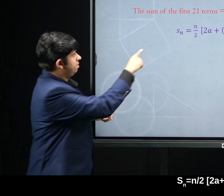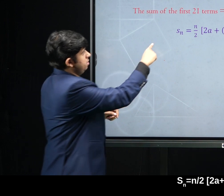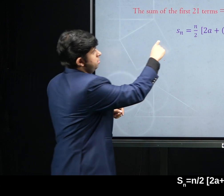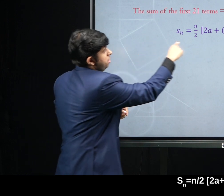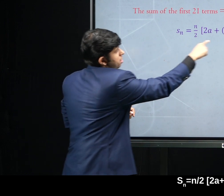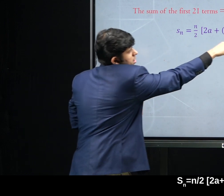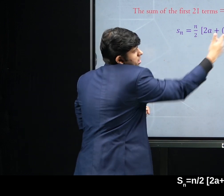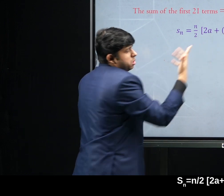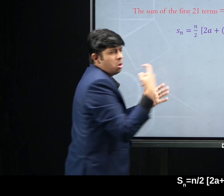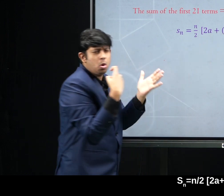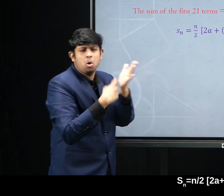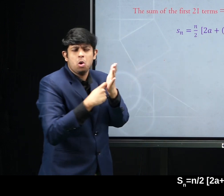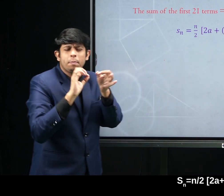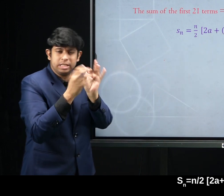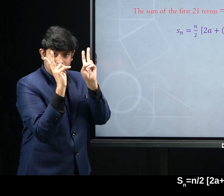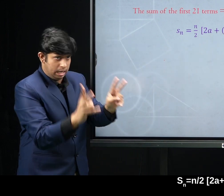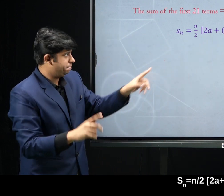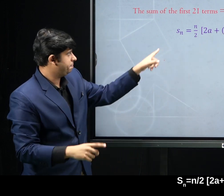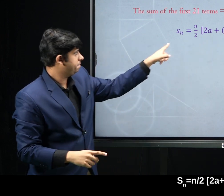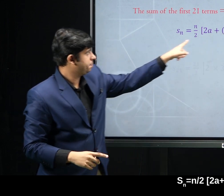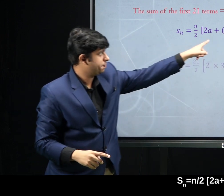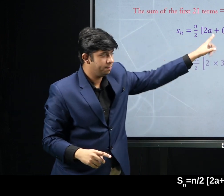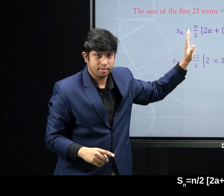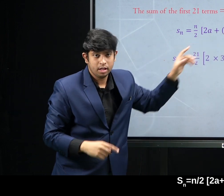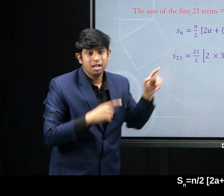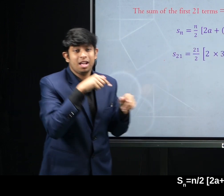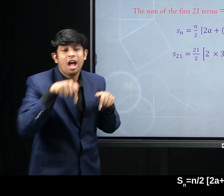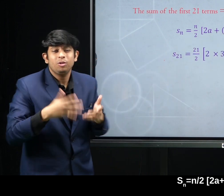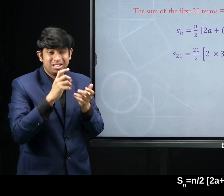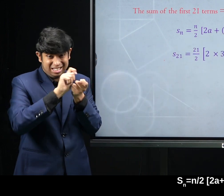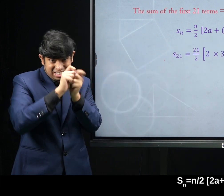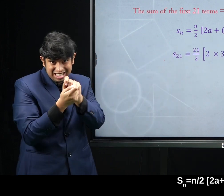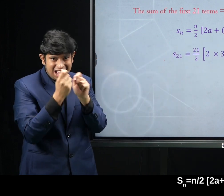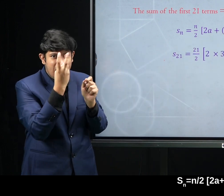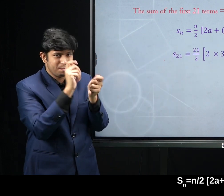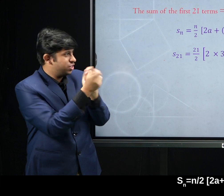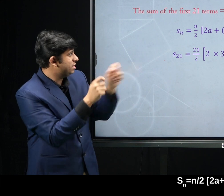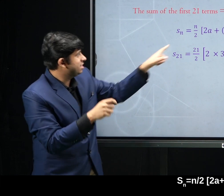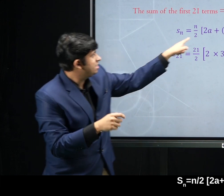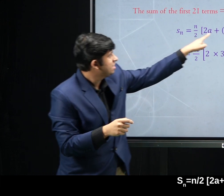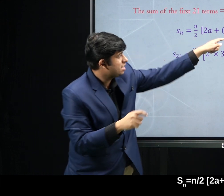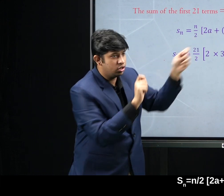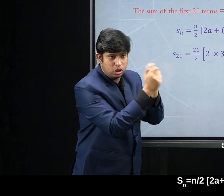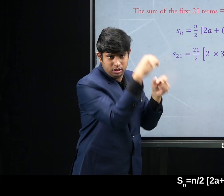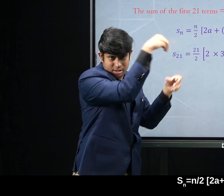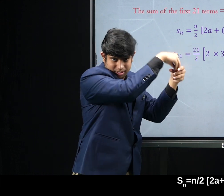Sn ఈజ్ ఈక్వల్ టు n/2 ఇంటూ 2A ప్లస్ n-1 ఇంటూ D.